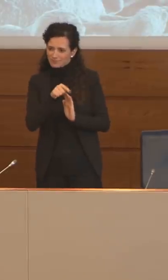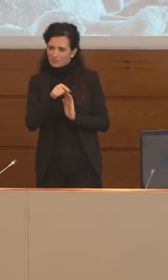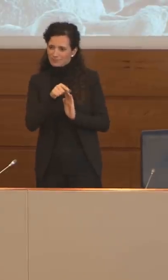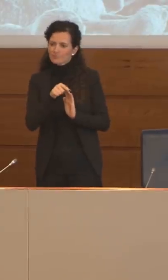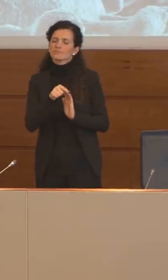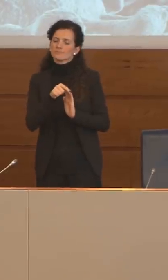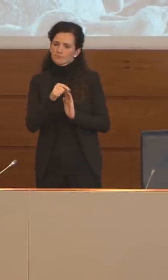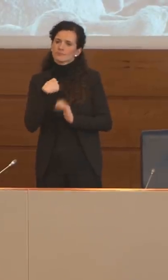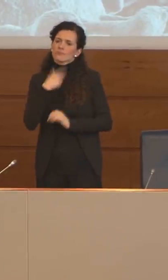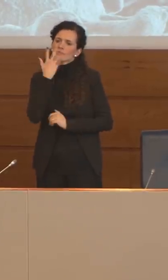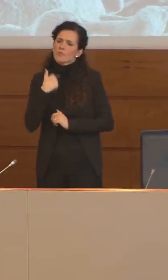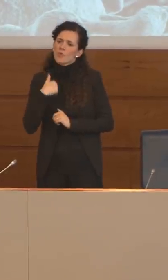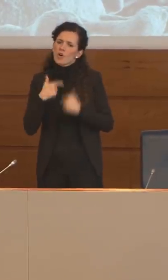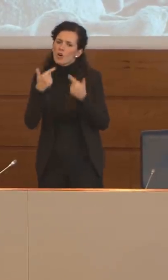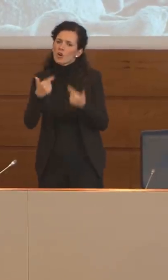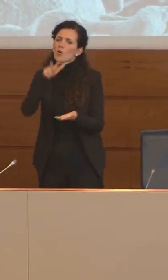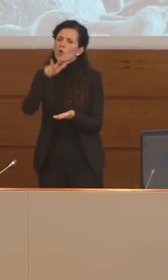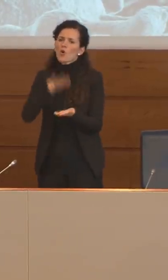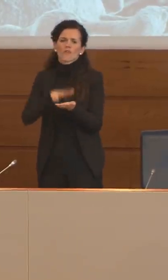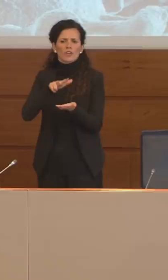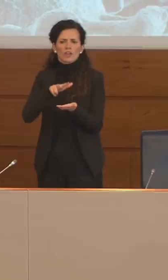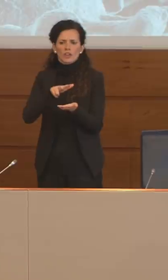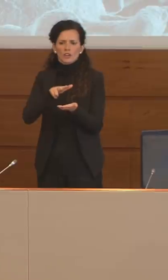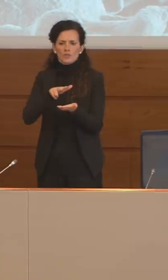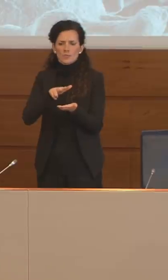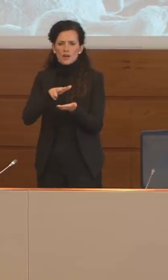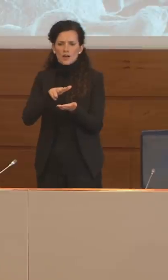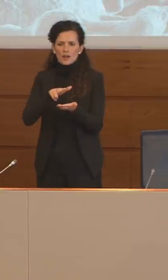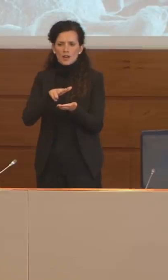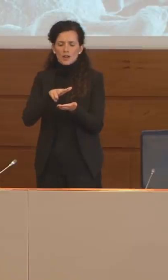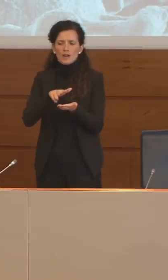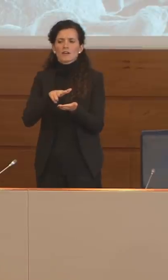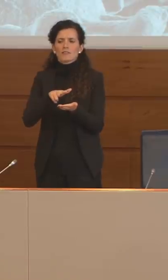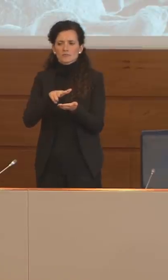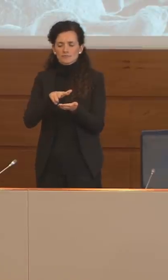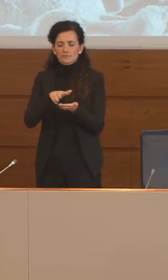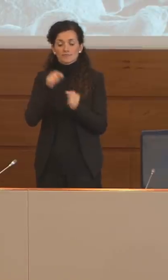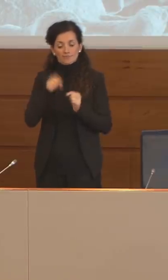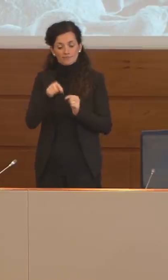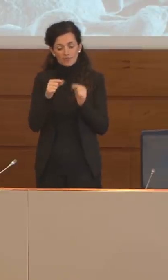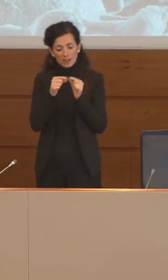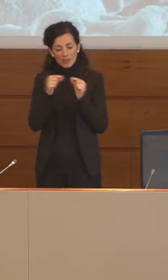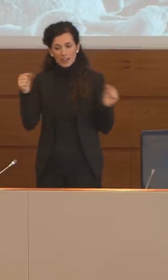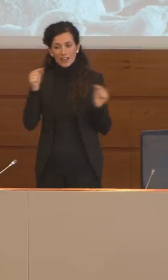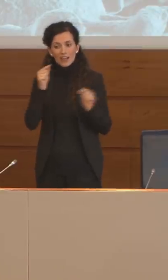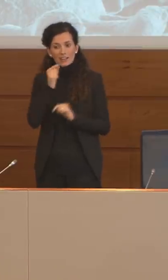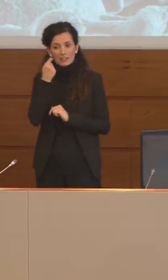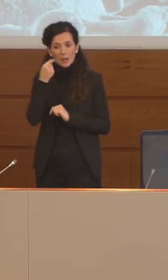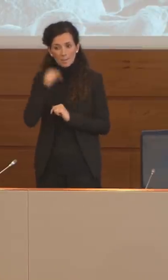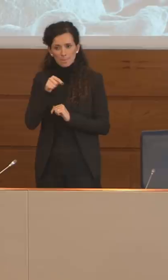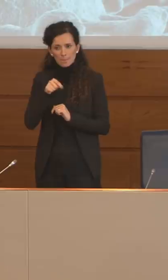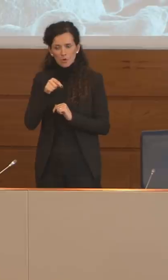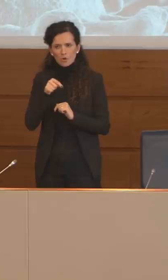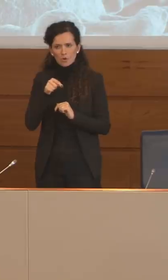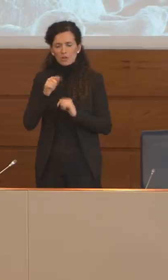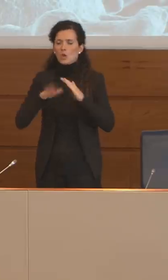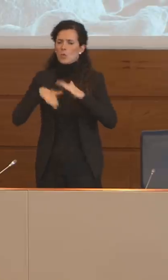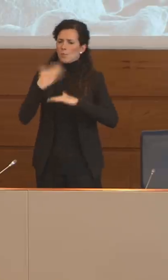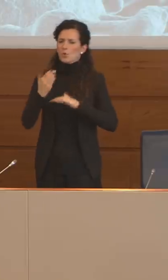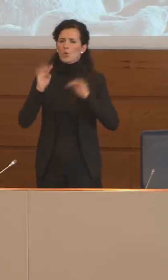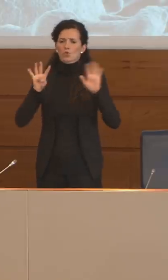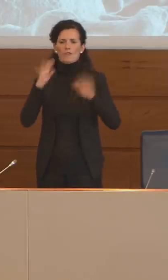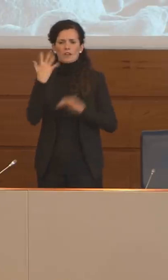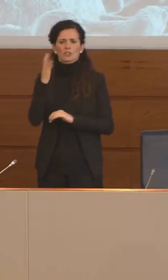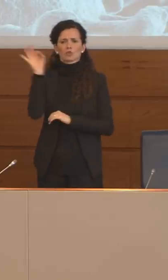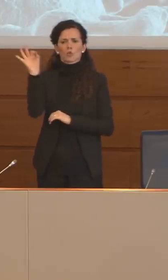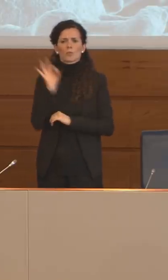confermare che la larghissima parte di questi tamponi diciamo più del 95 per